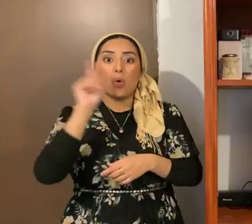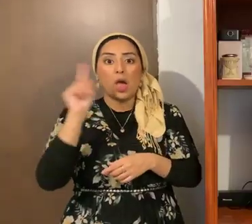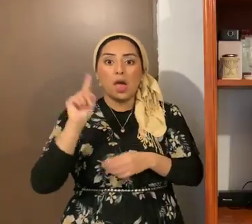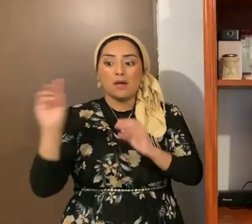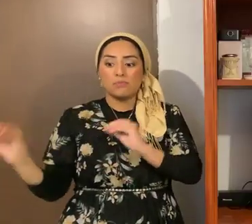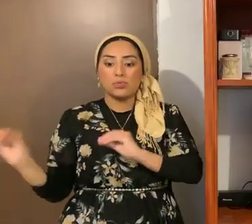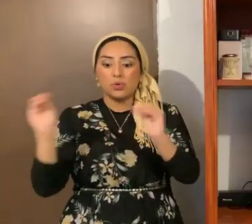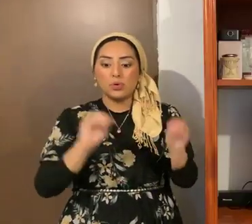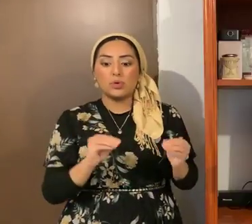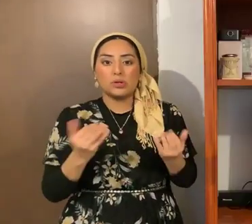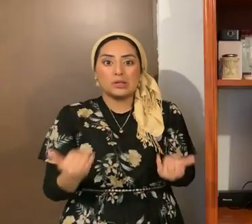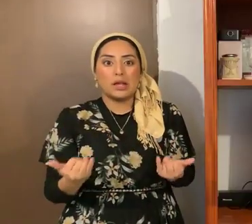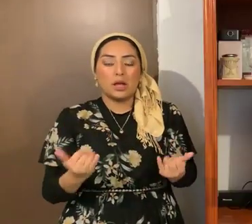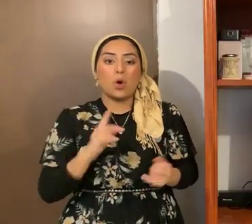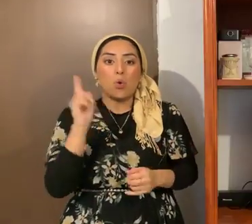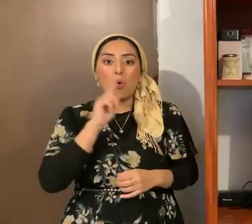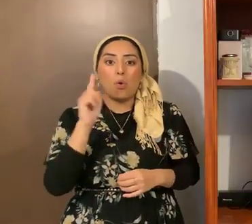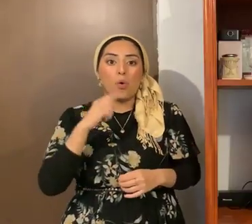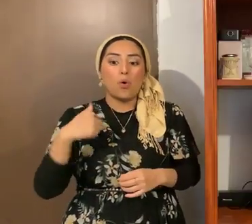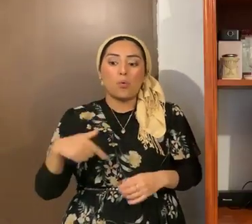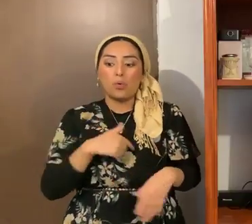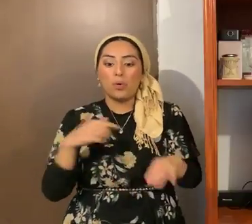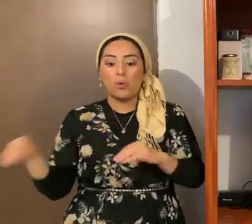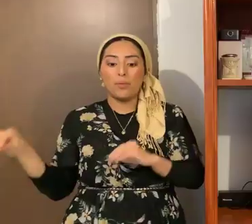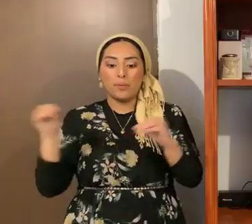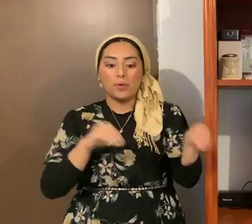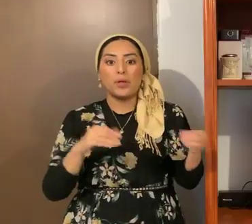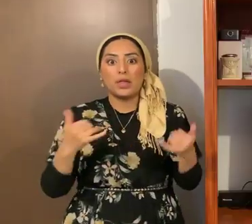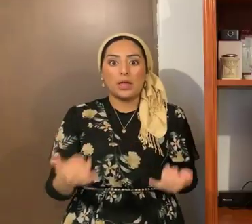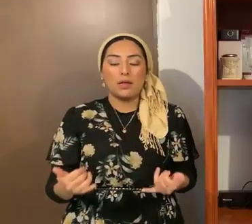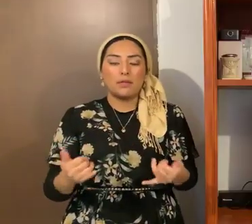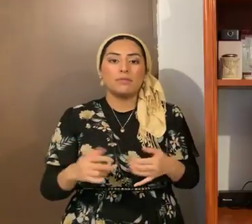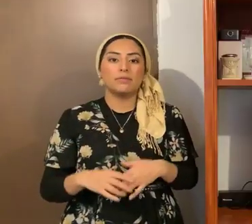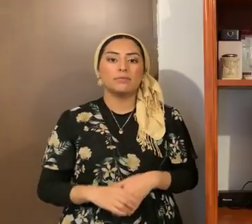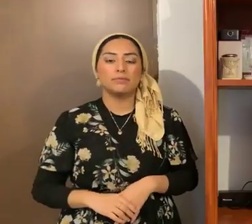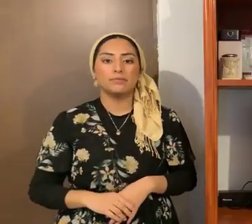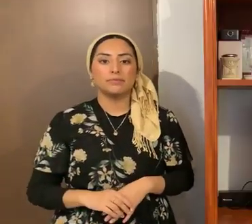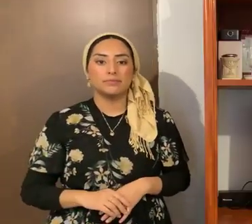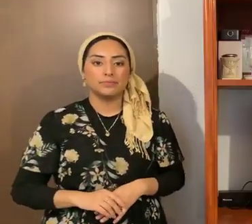puso. ¿En qué puesto nos puso?